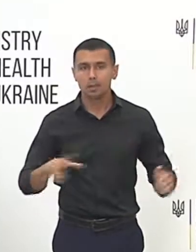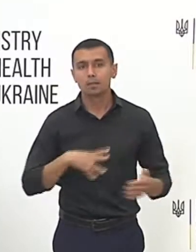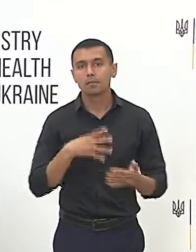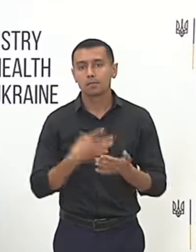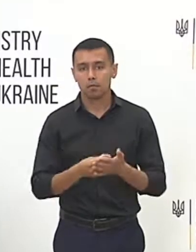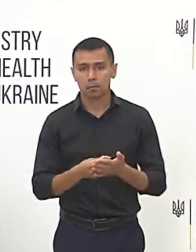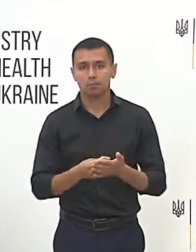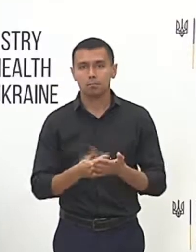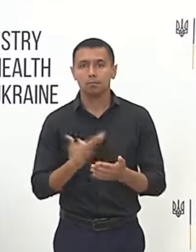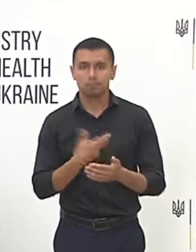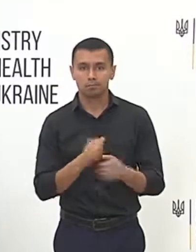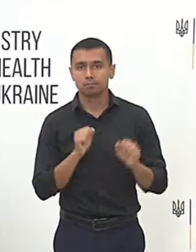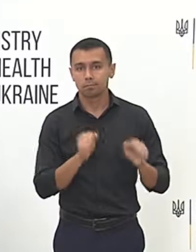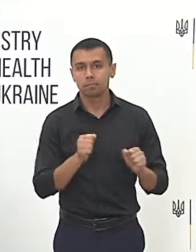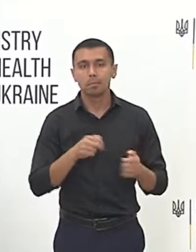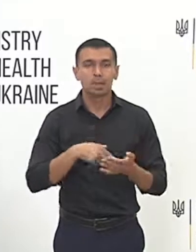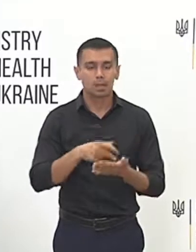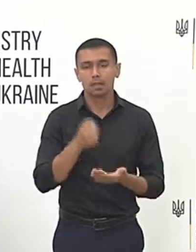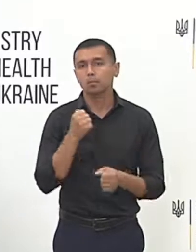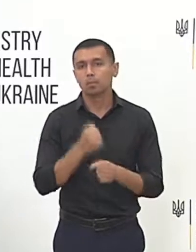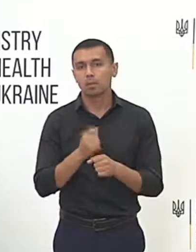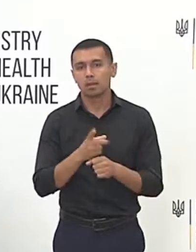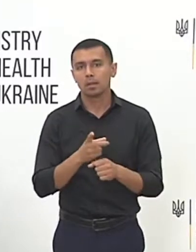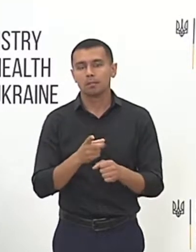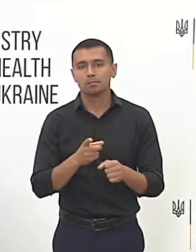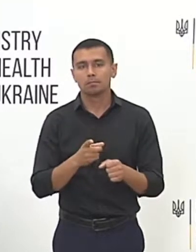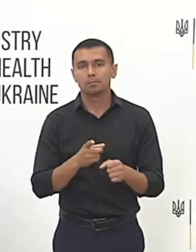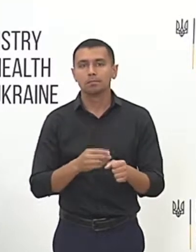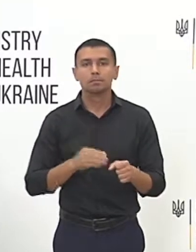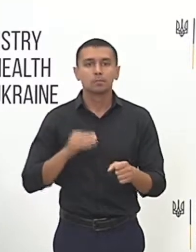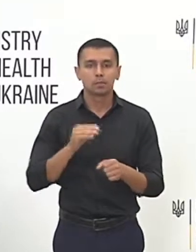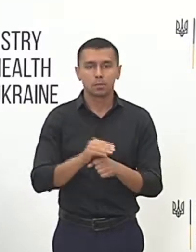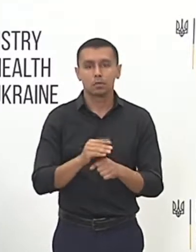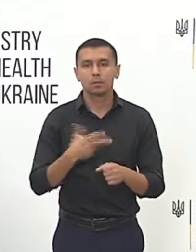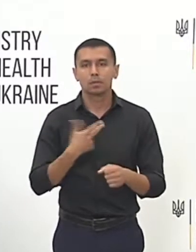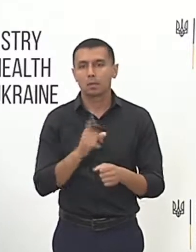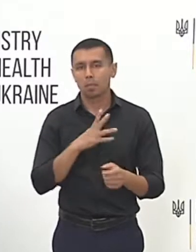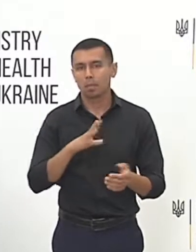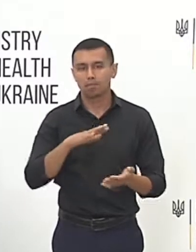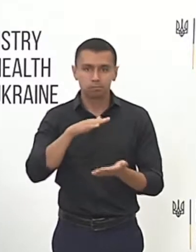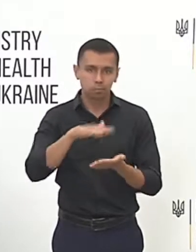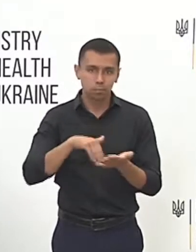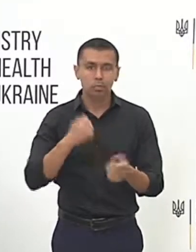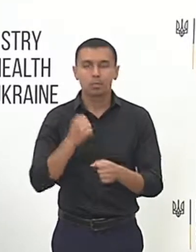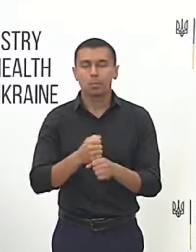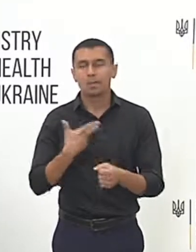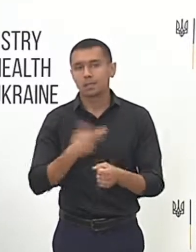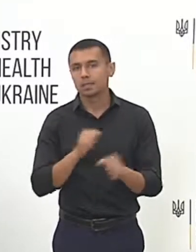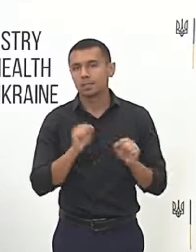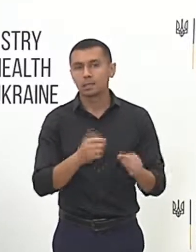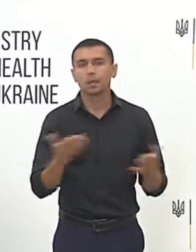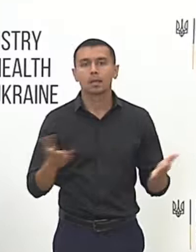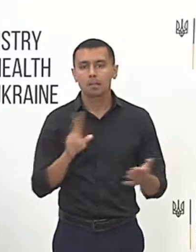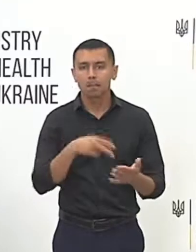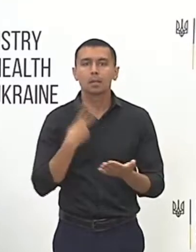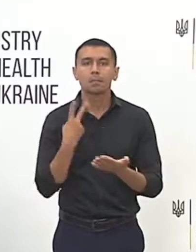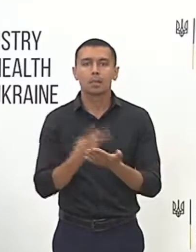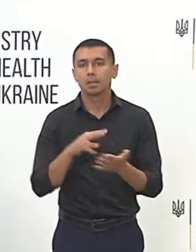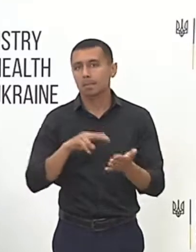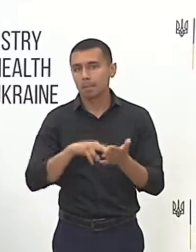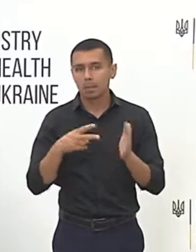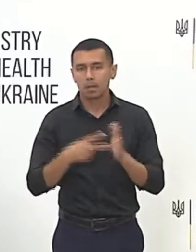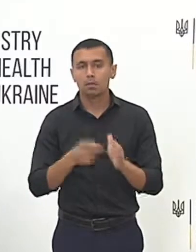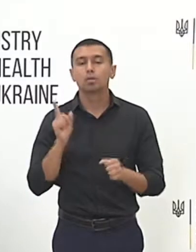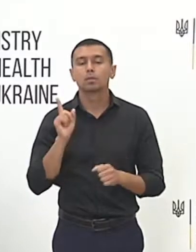власний вакцинальний статус, піти і зробити, надолужити всі щеплення, які були пропущені, зробити щеплення, які передбачені